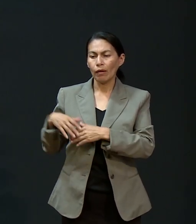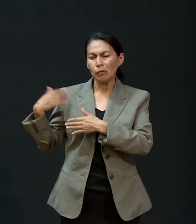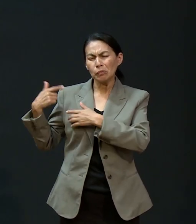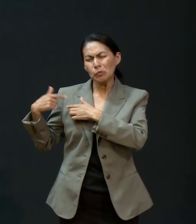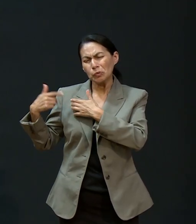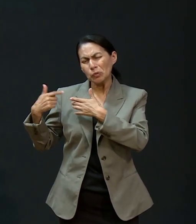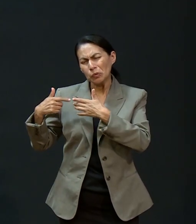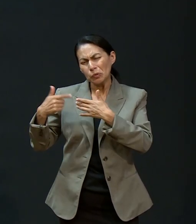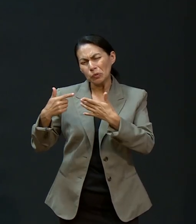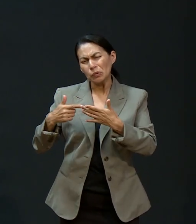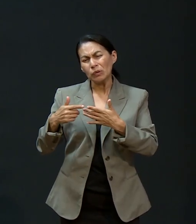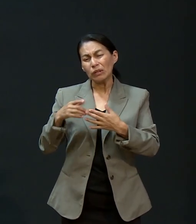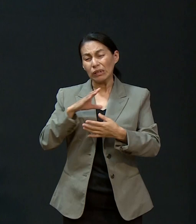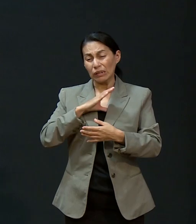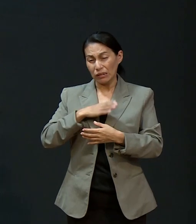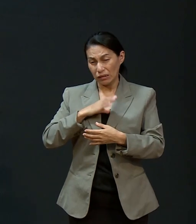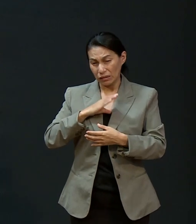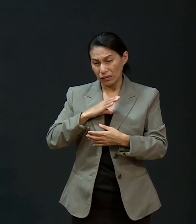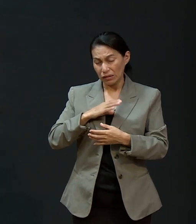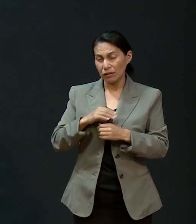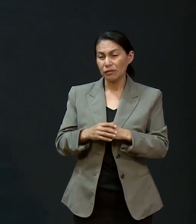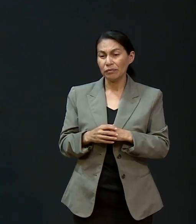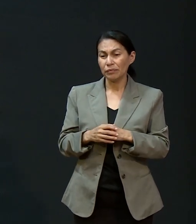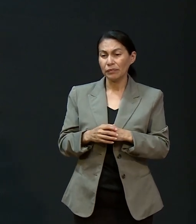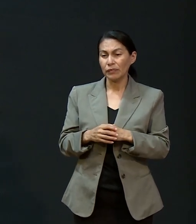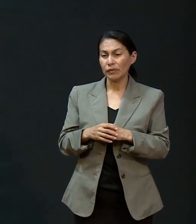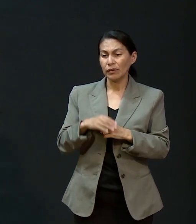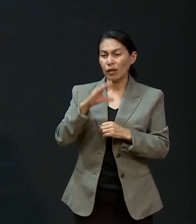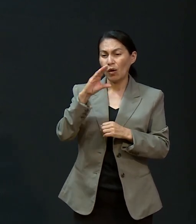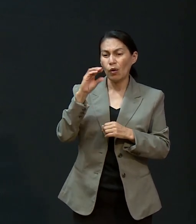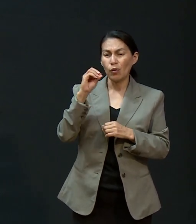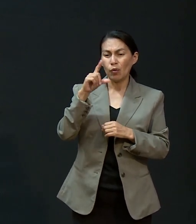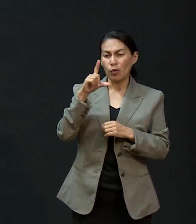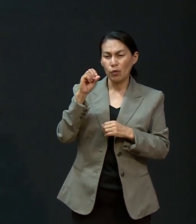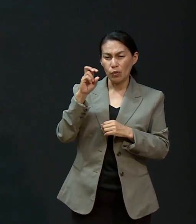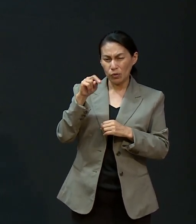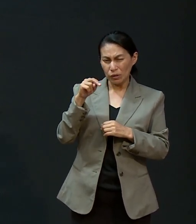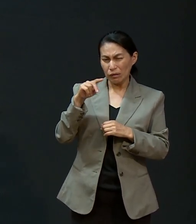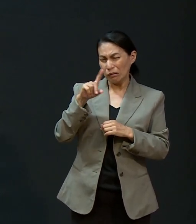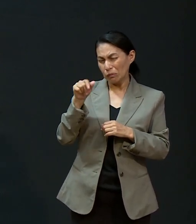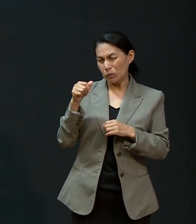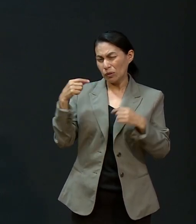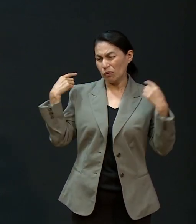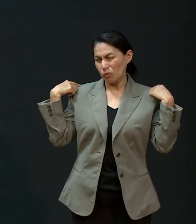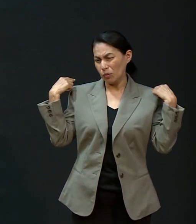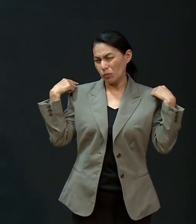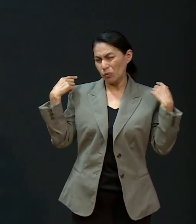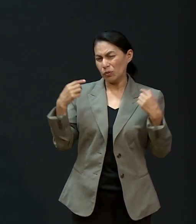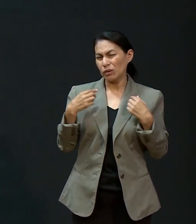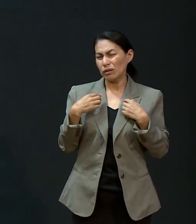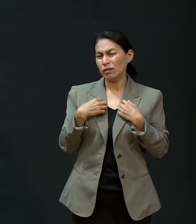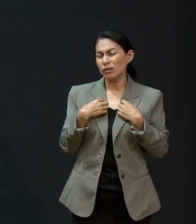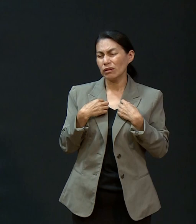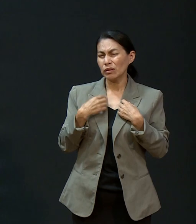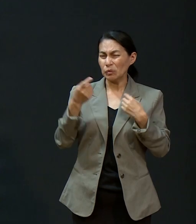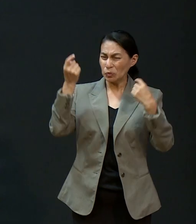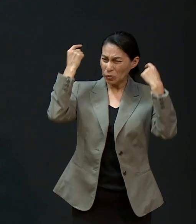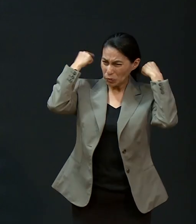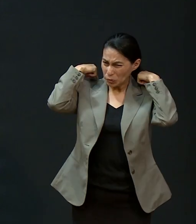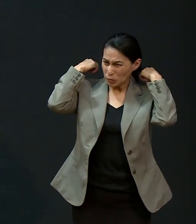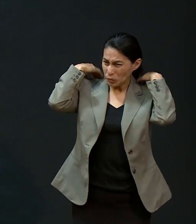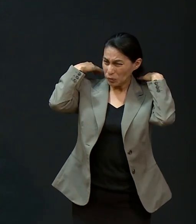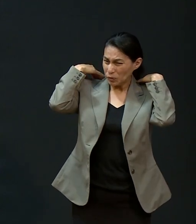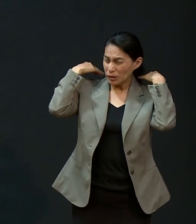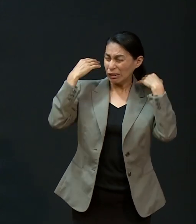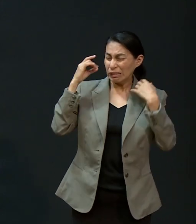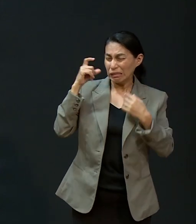En el transcurso de su proceso, ella tuvo cáncer, cáncer de colon y después cáncer de pulmón. Entonces,